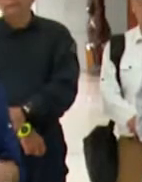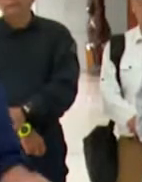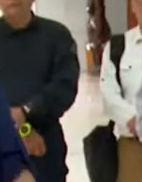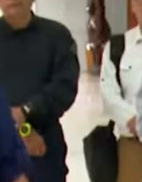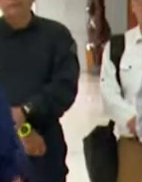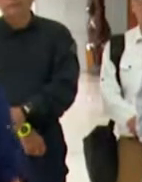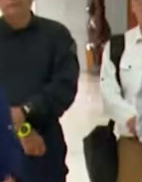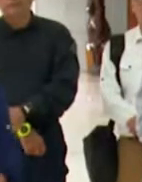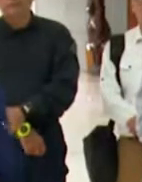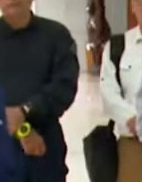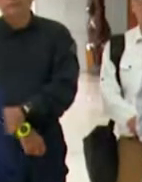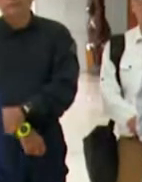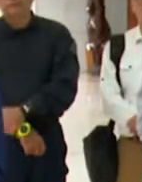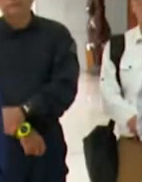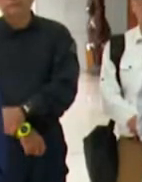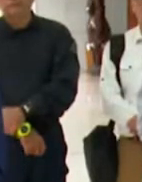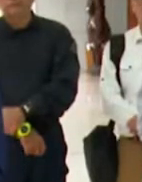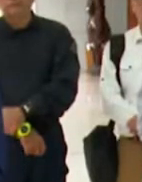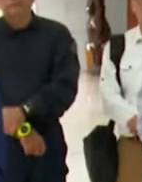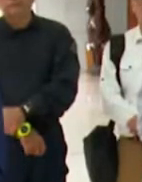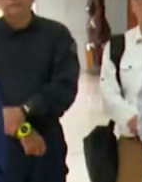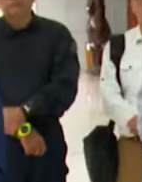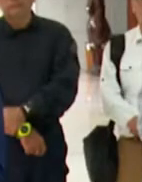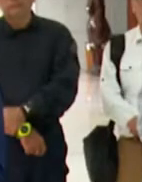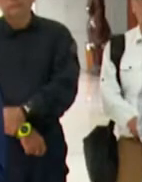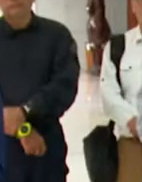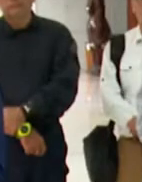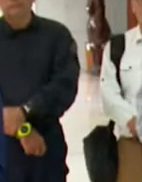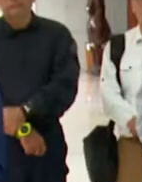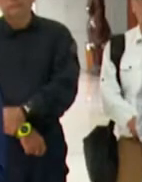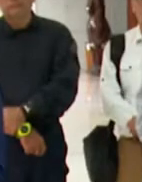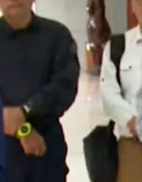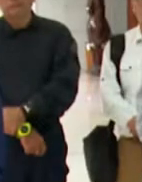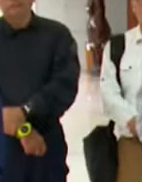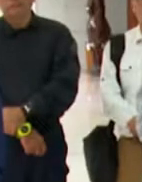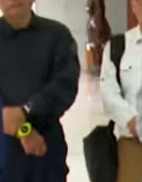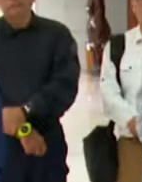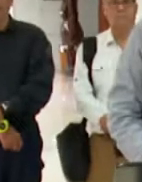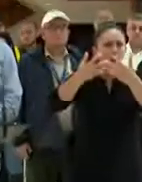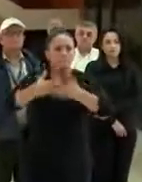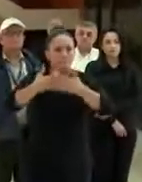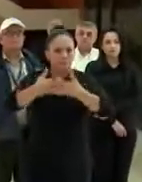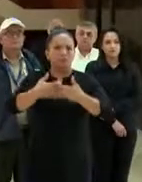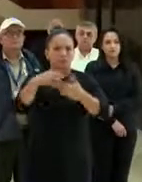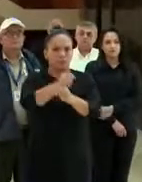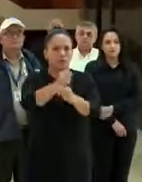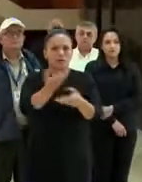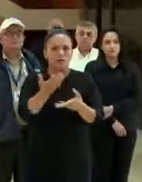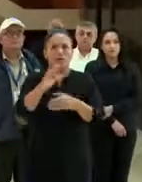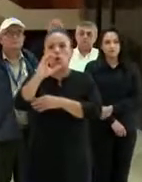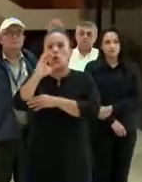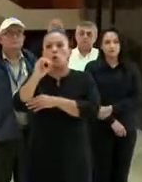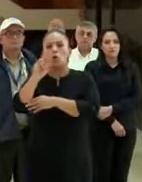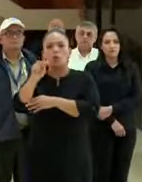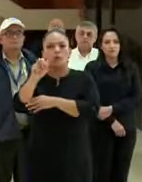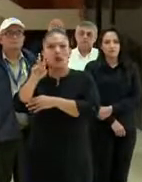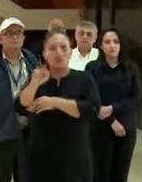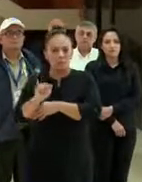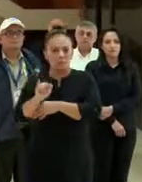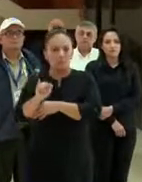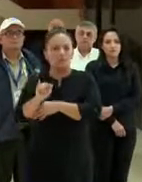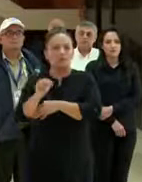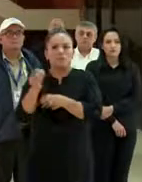investigarla desde una licitación de hace 2 años, donde el CONAVI ha estado